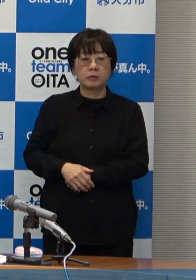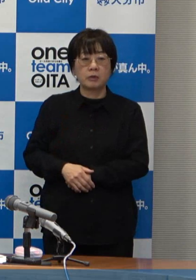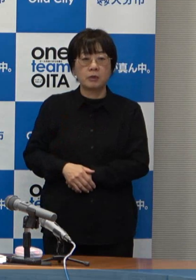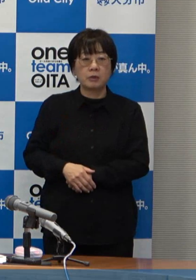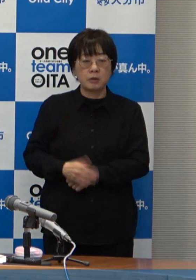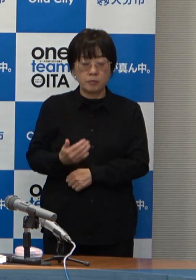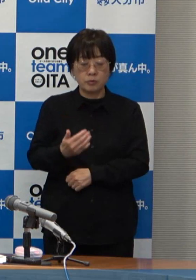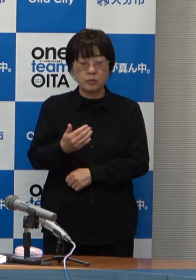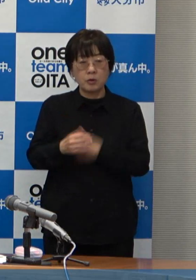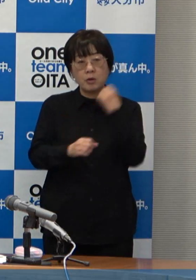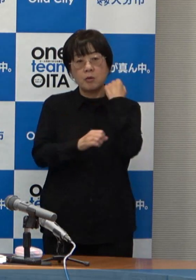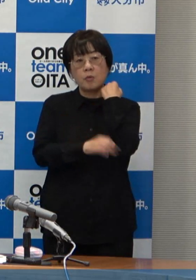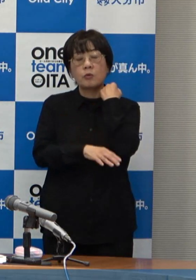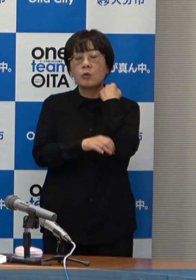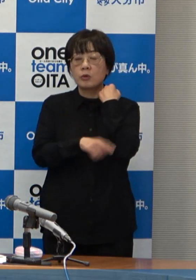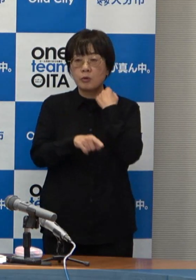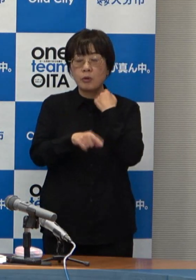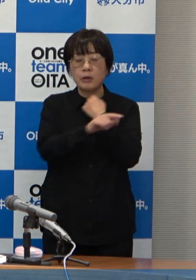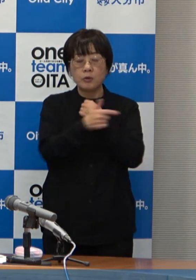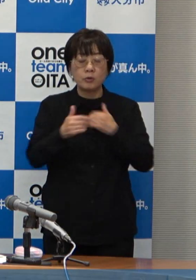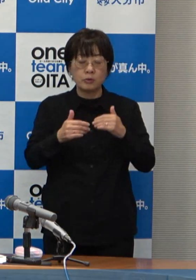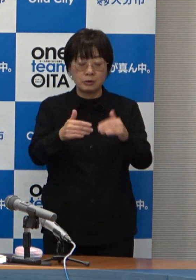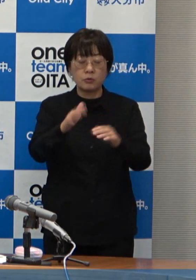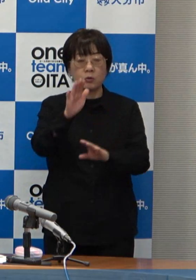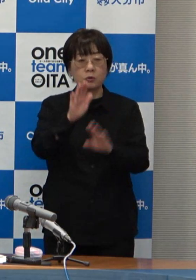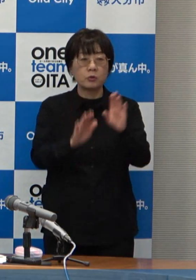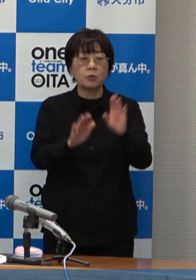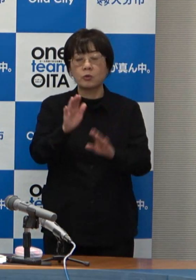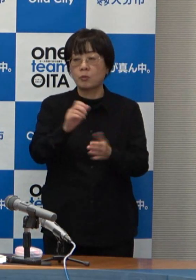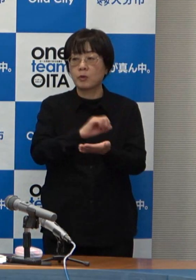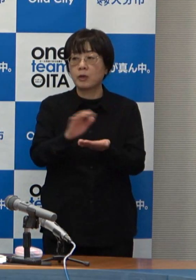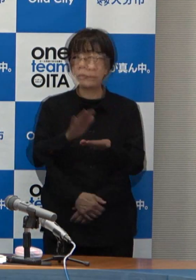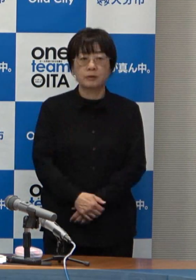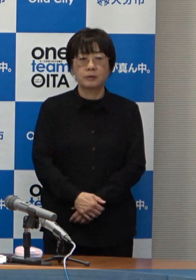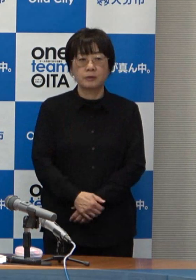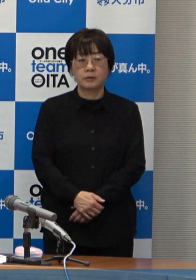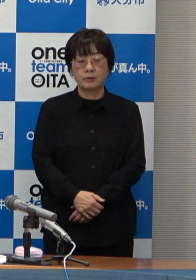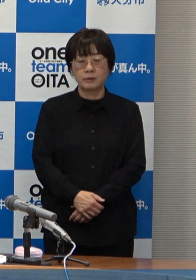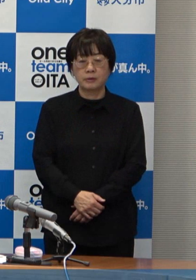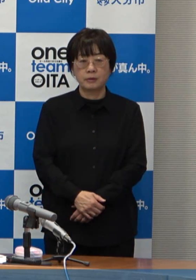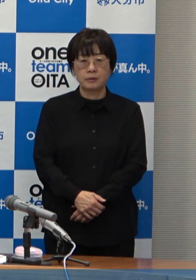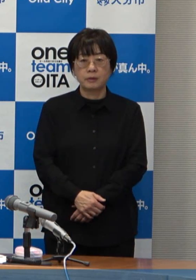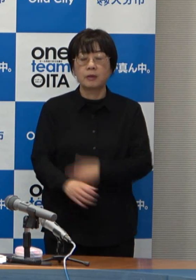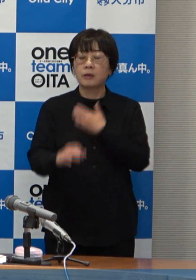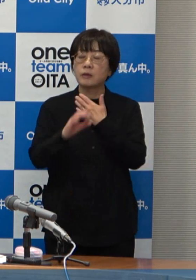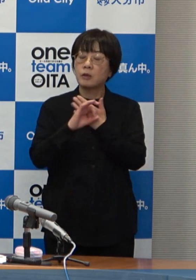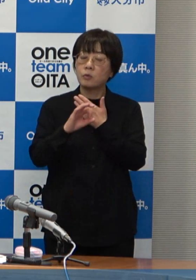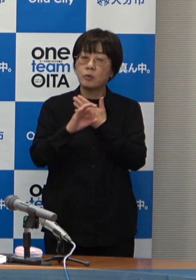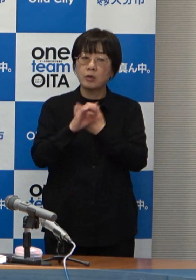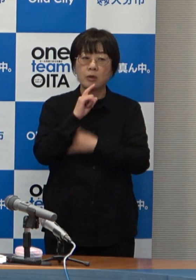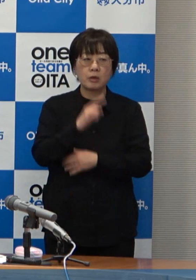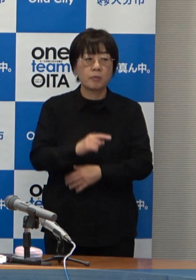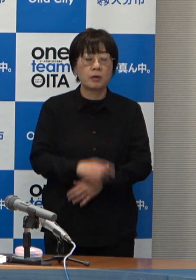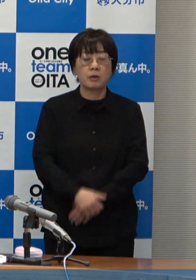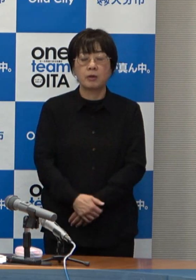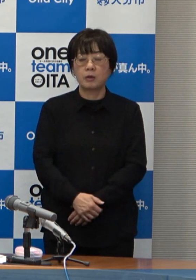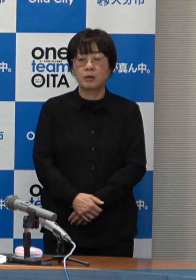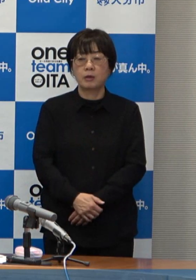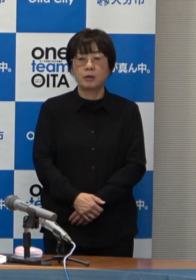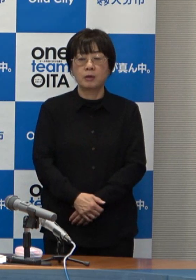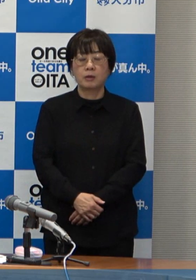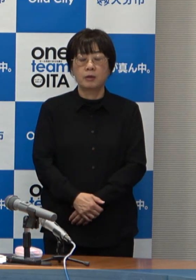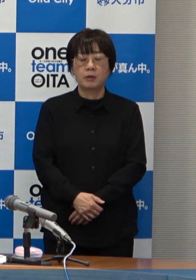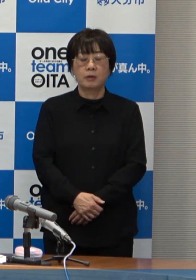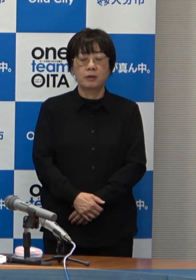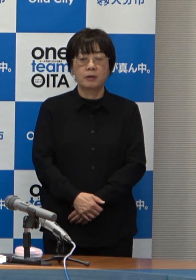のやつにはそういうとこまであるんですけどちょっとそれ今手元にないんで例えばですねこれも当然